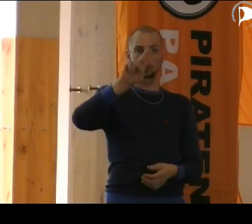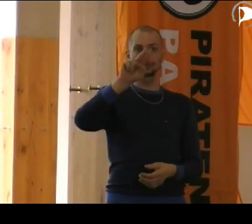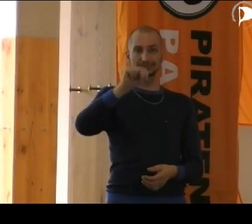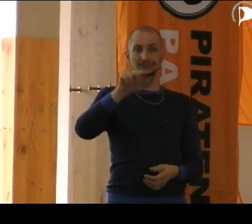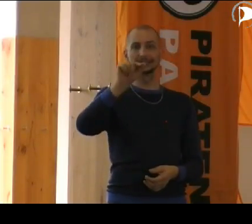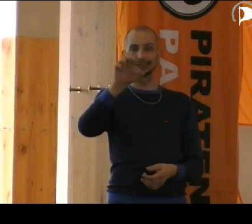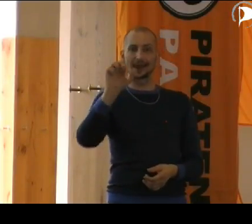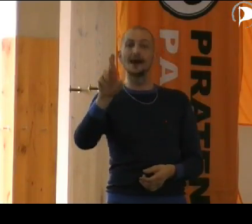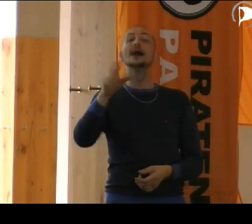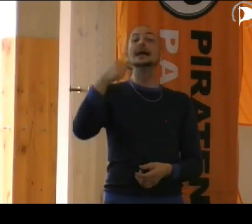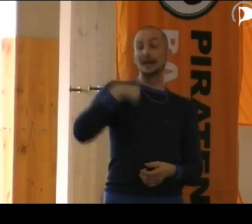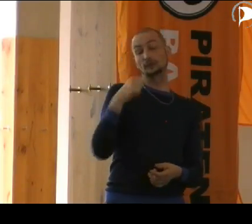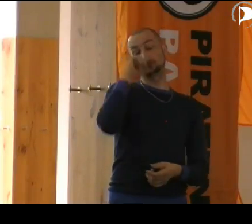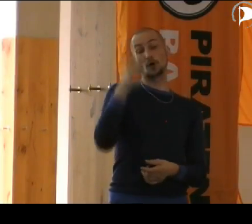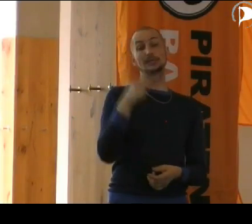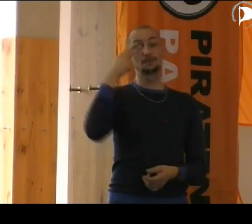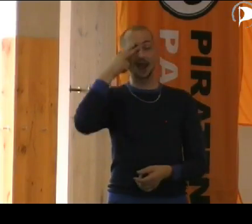zu sagen